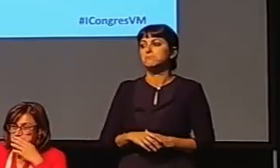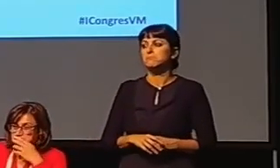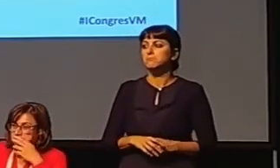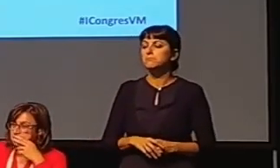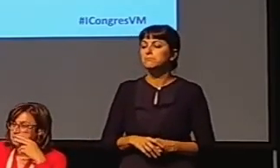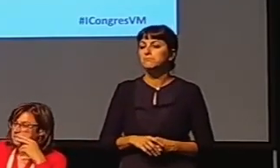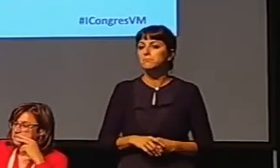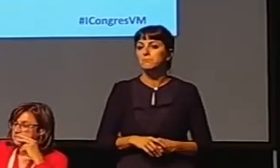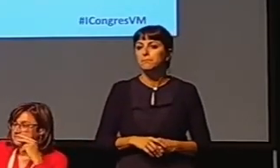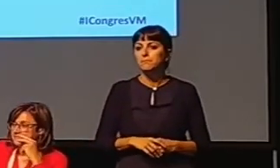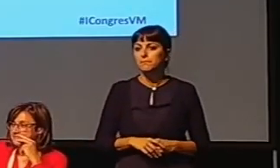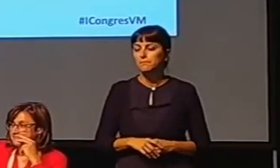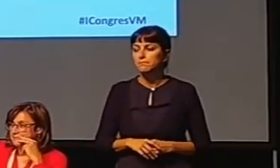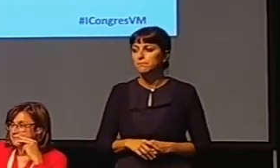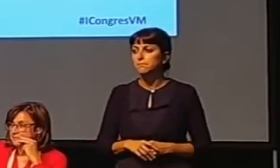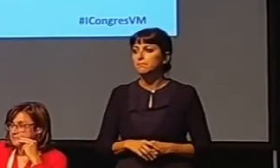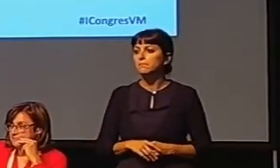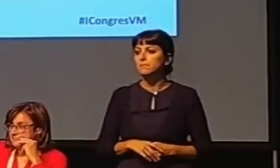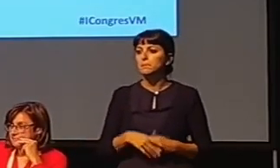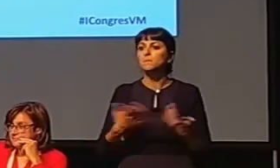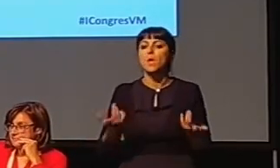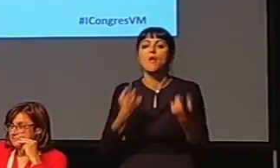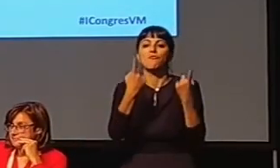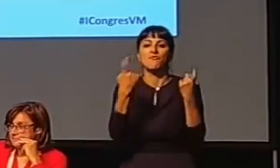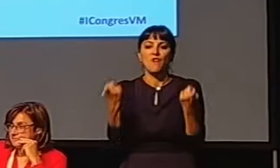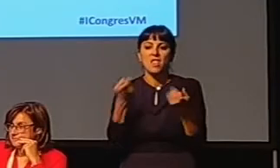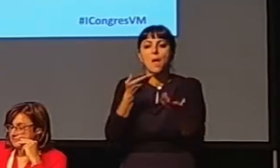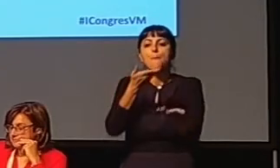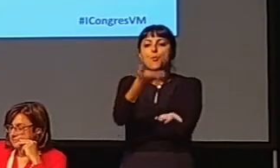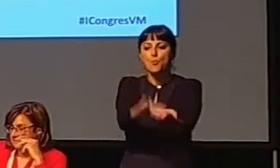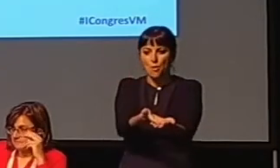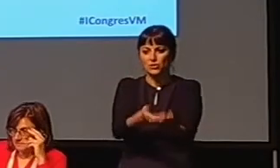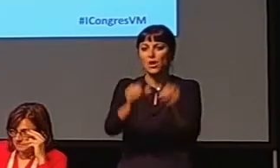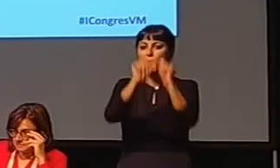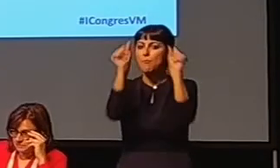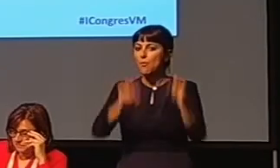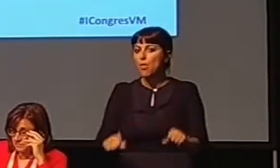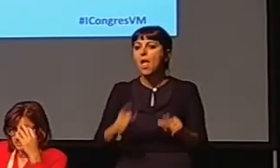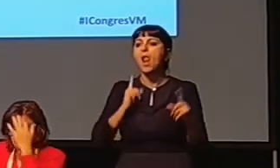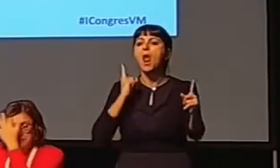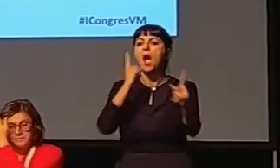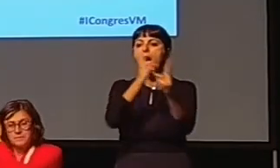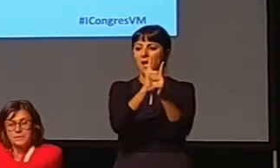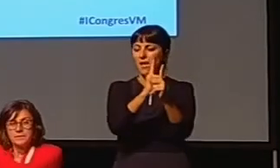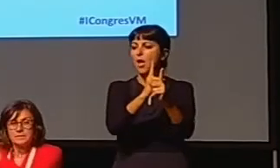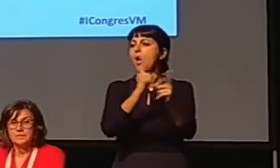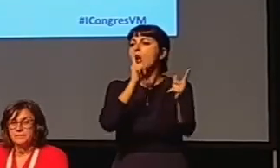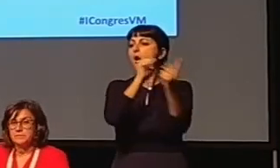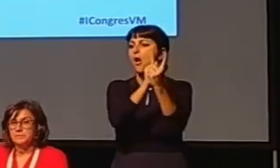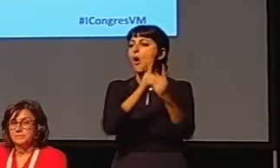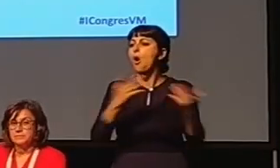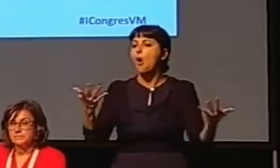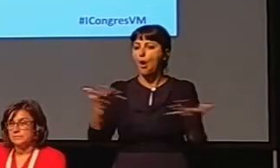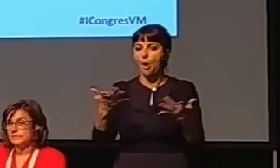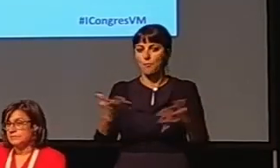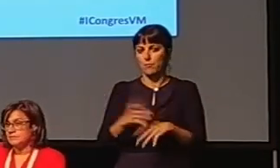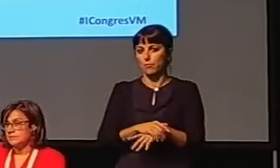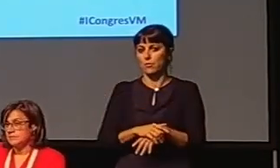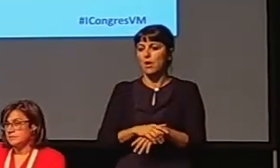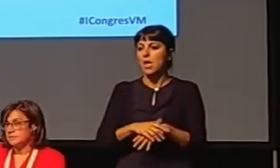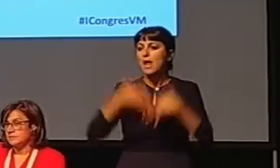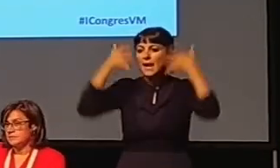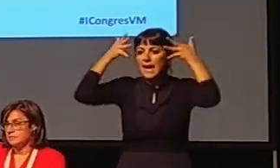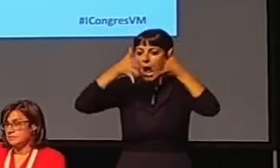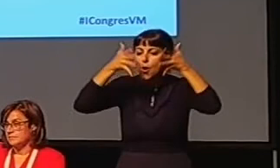Vale? Fer una proposta de model d'abordatge, una proposta d'unes recomanacions, no? Per com